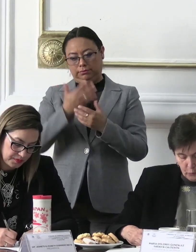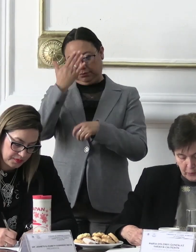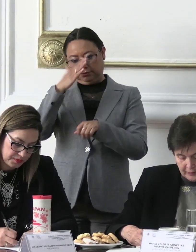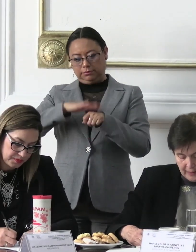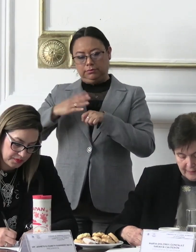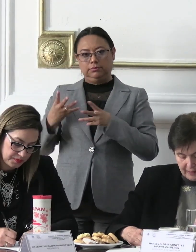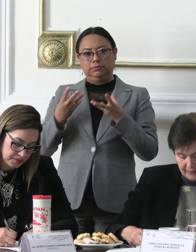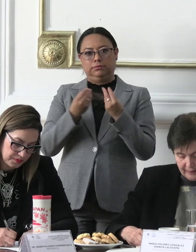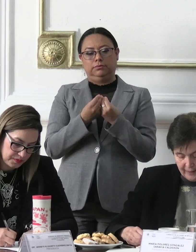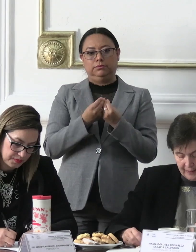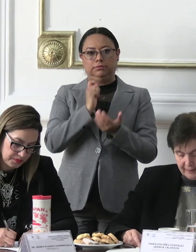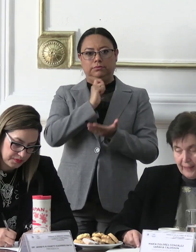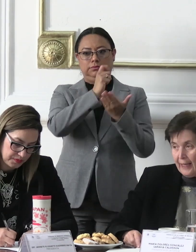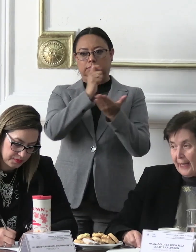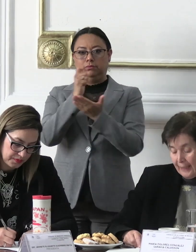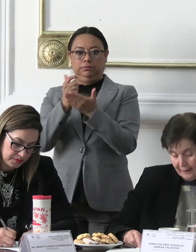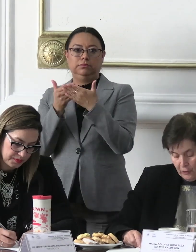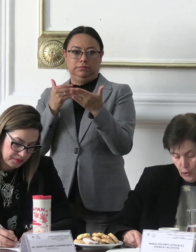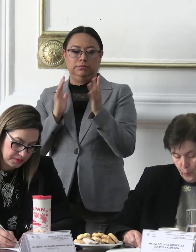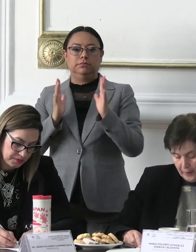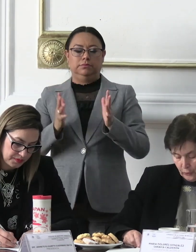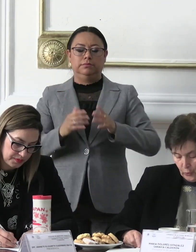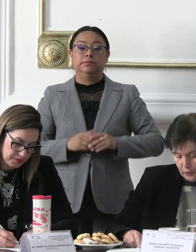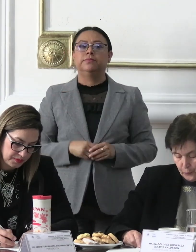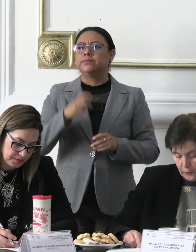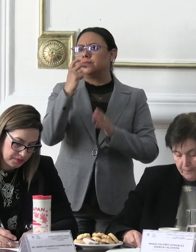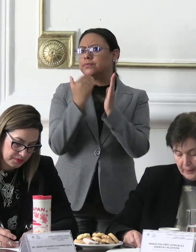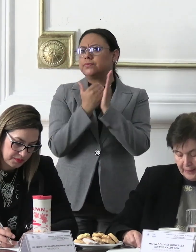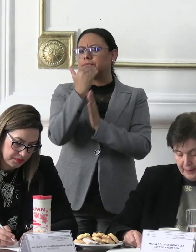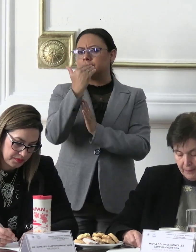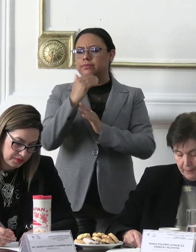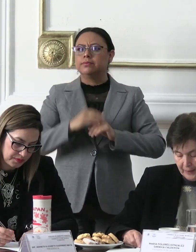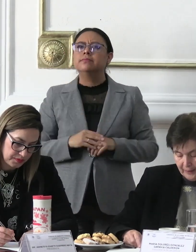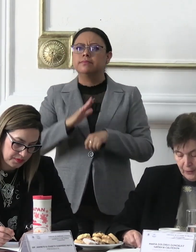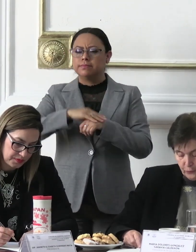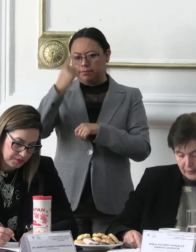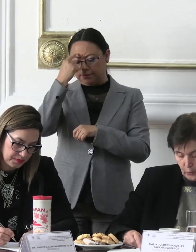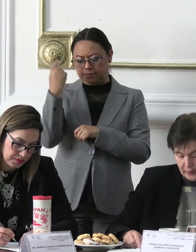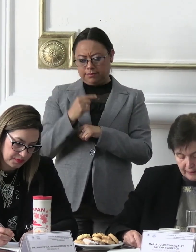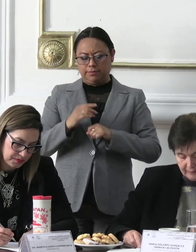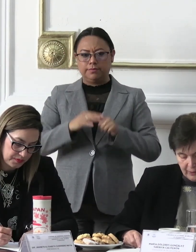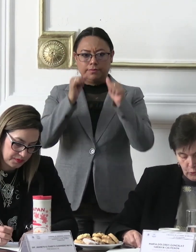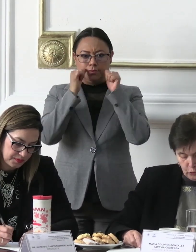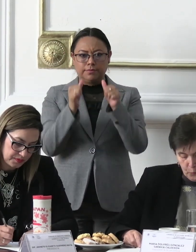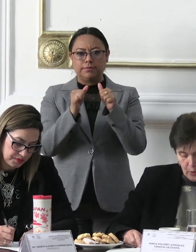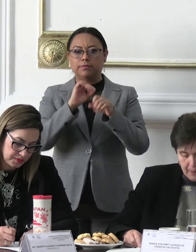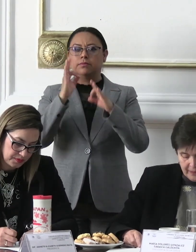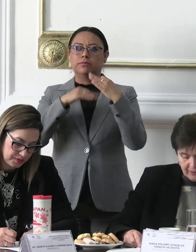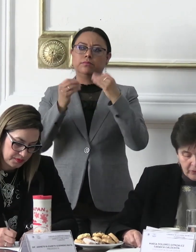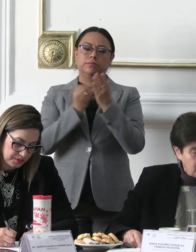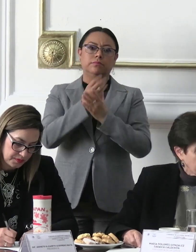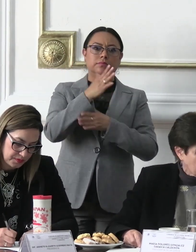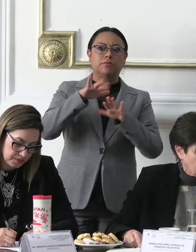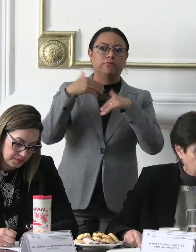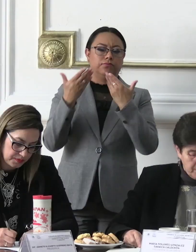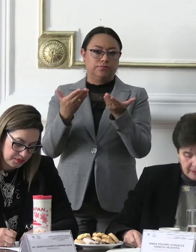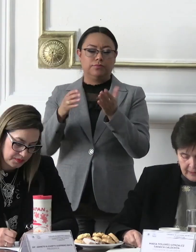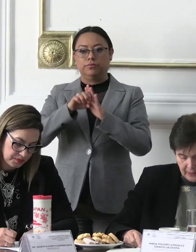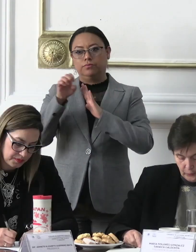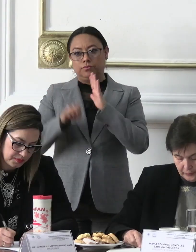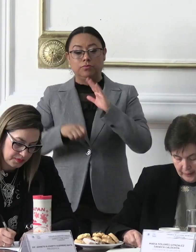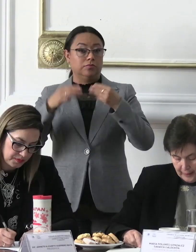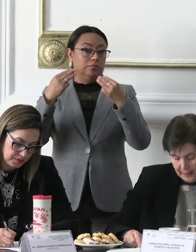partidas presupuestales asignadas. Dicho aumento responde principalmente a los factores externos como la variación de precios